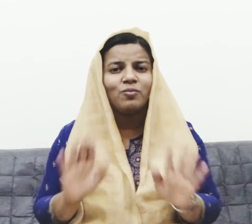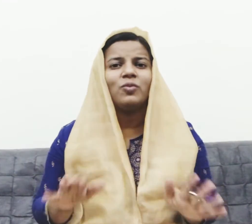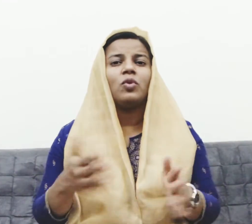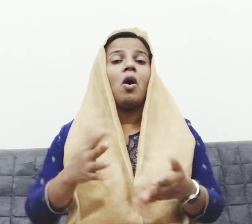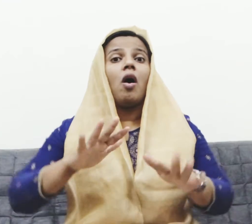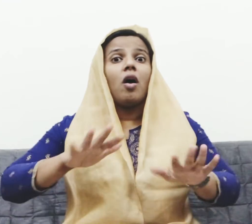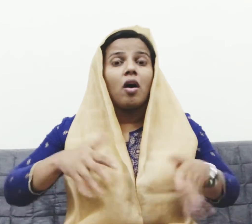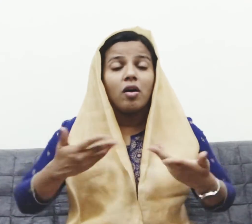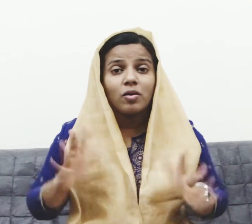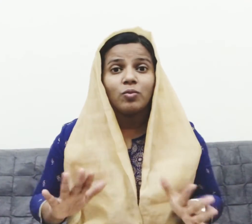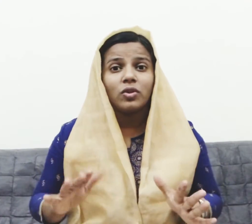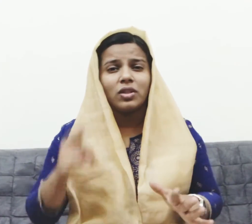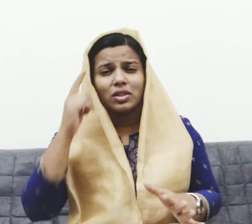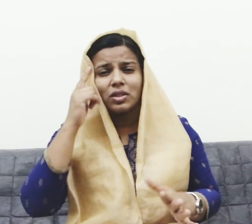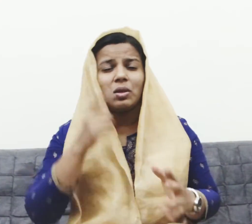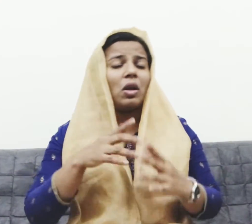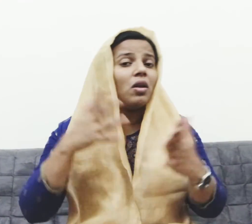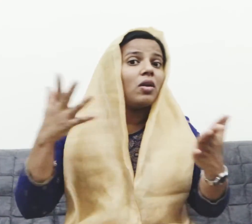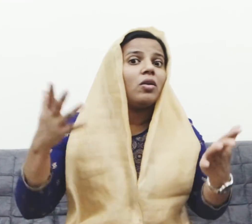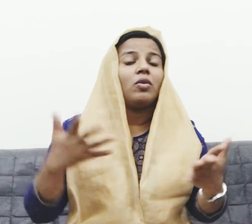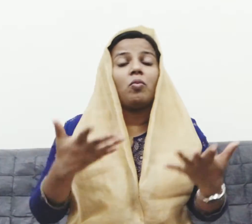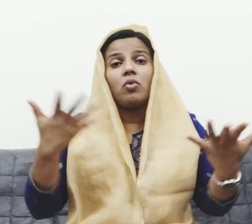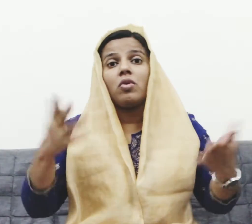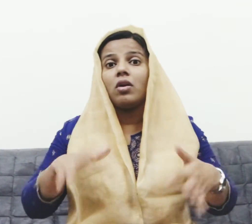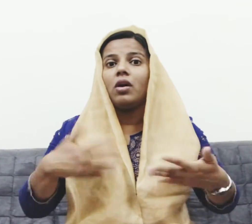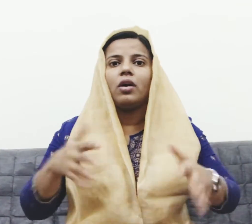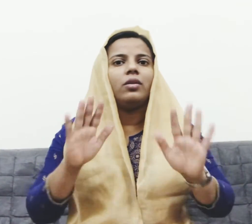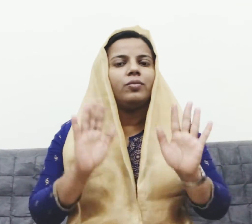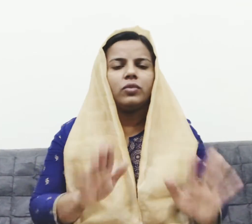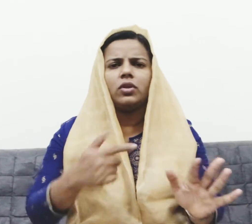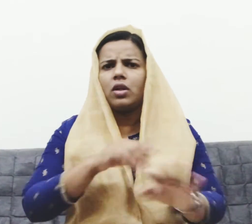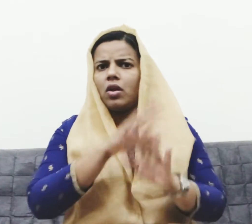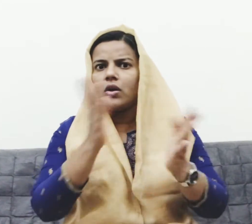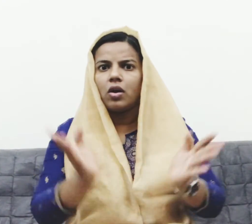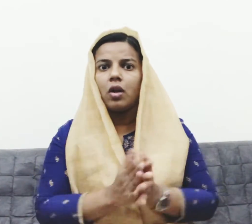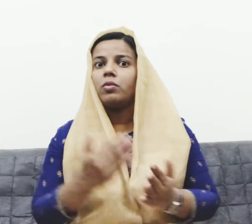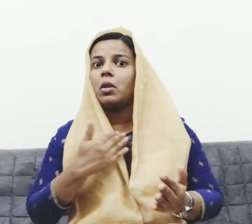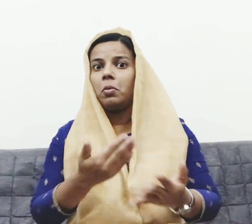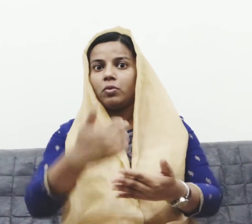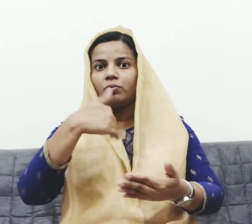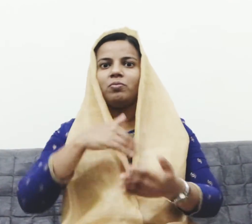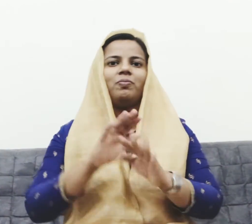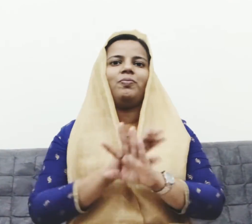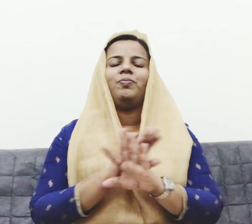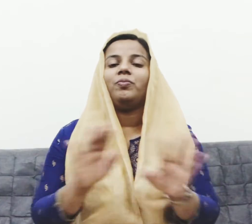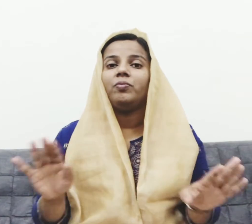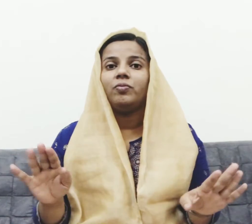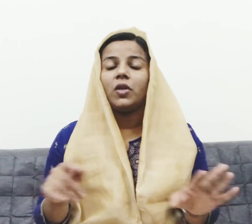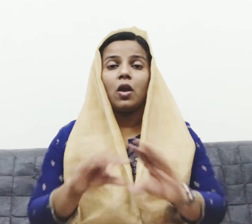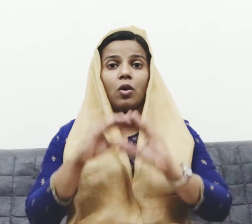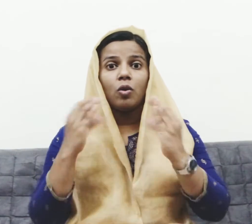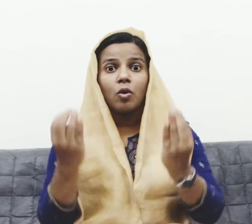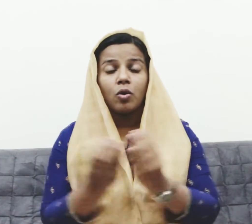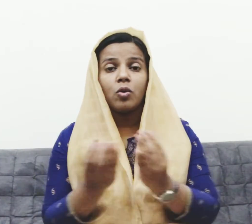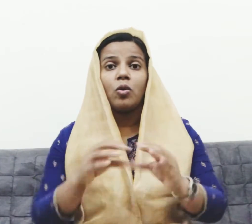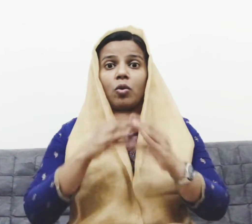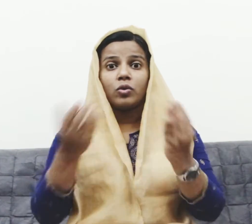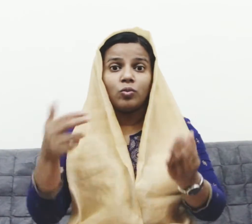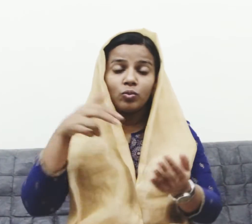ഇഷ്ടങ്ങളുണ്ട്, ആഗ്രഹങ്ങളുണ്ട്, താല്പര്യങ്ങളുണ്ട്, ഇച്ഛകളുണ്ട്. ഇതൊന്നും നമുക്ക് കയറാൻ പാടില്ല. അപ്പം ലോകത്തെയും